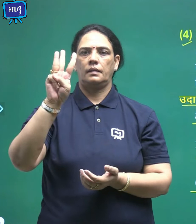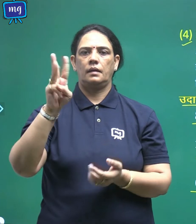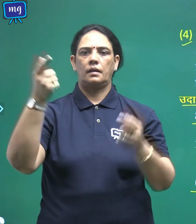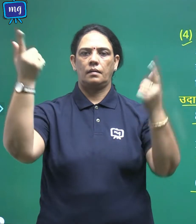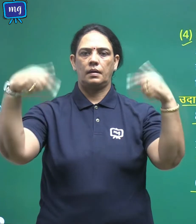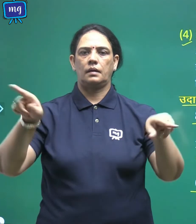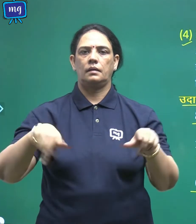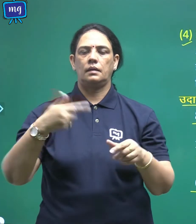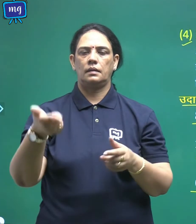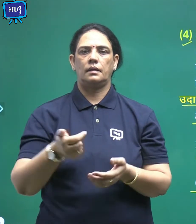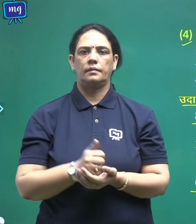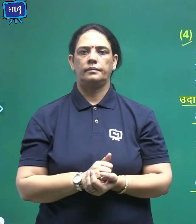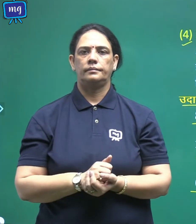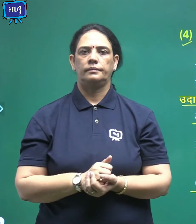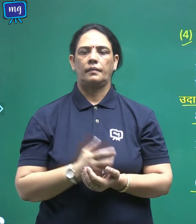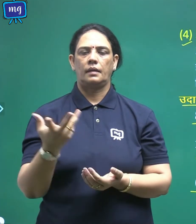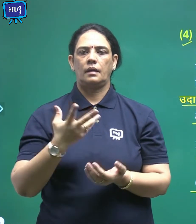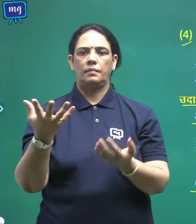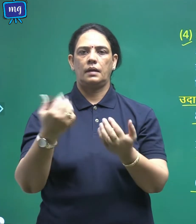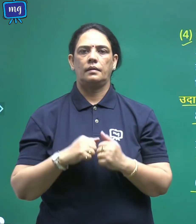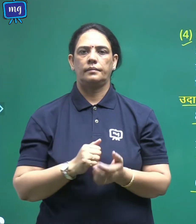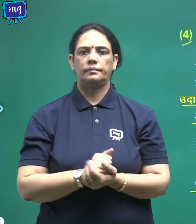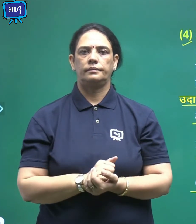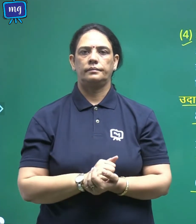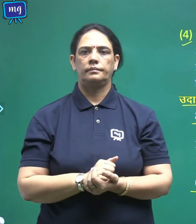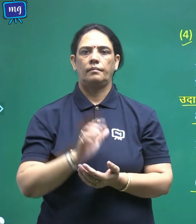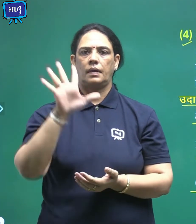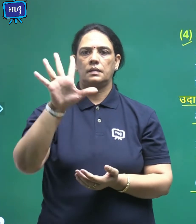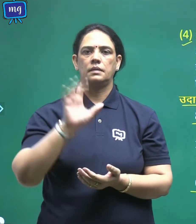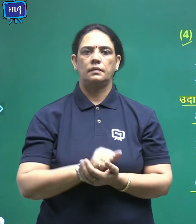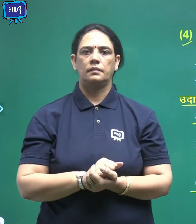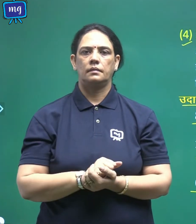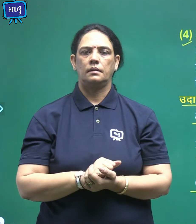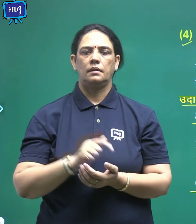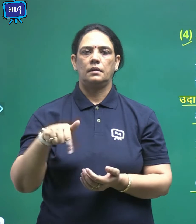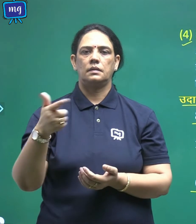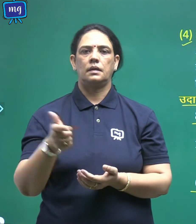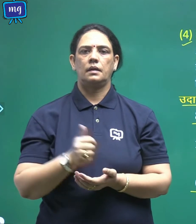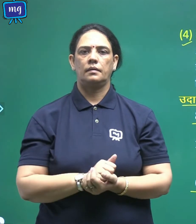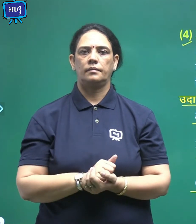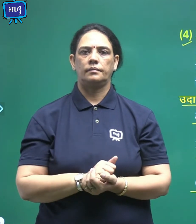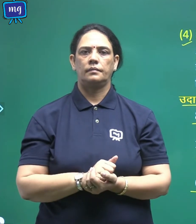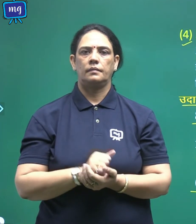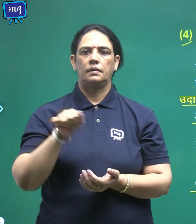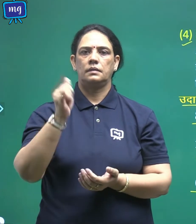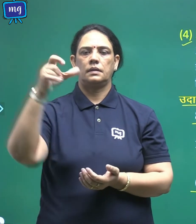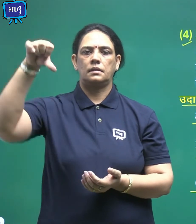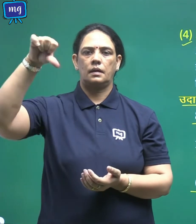हैं, क्या मिला 5, अतः